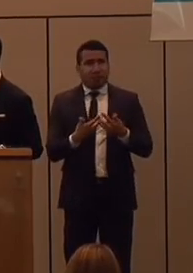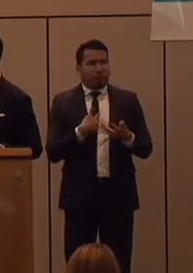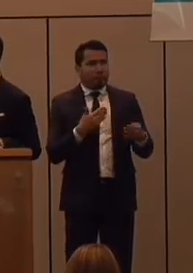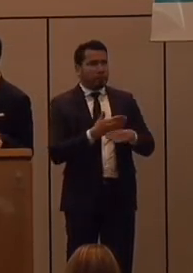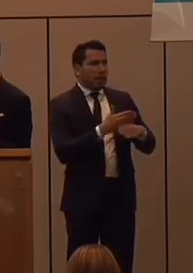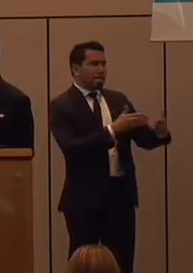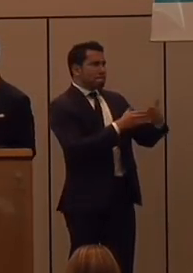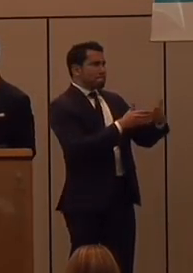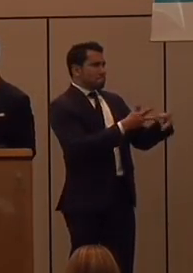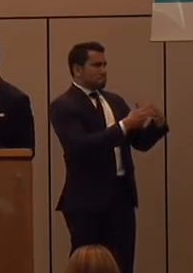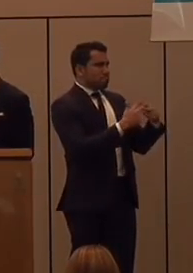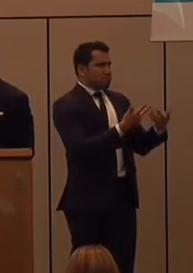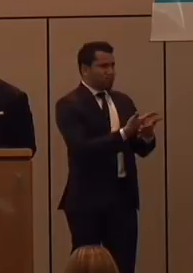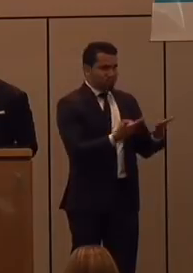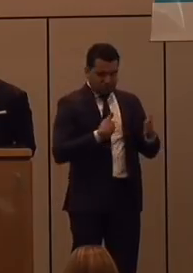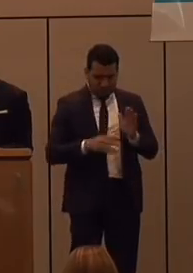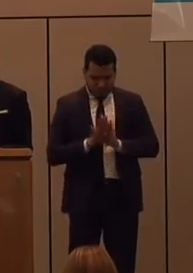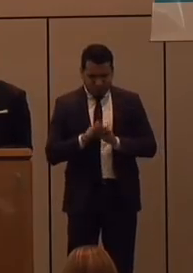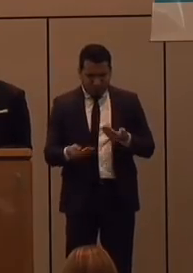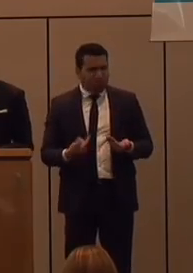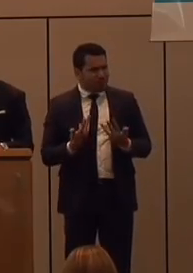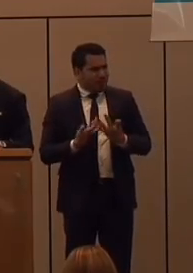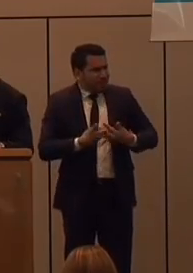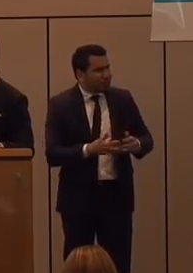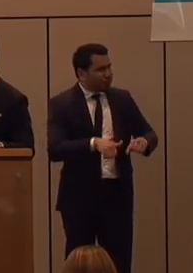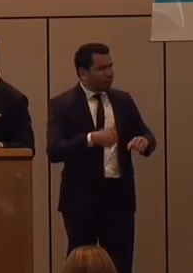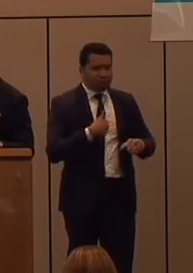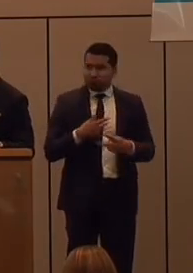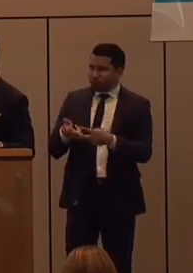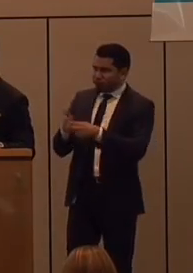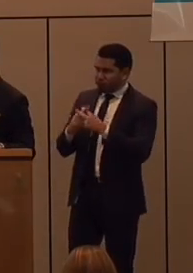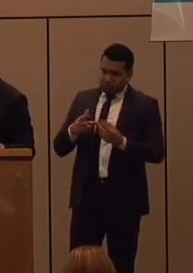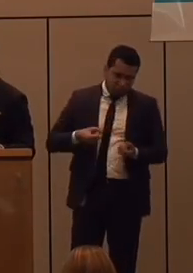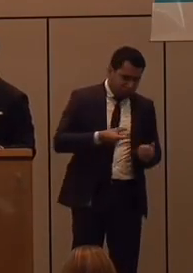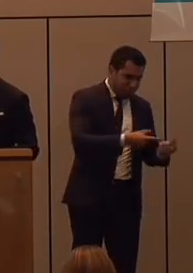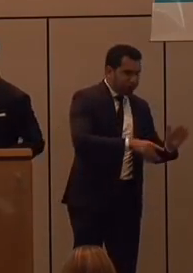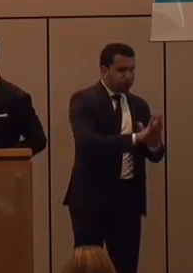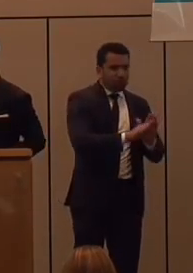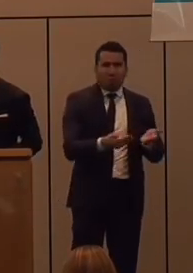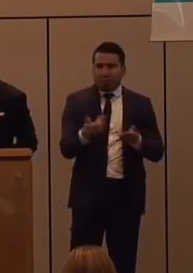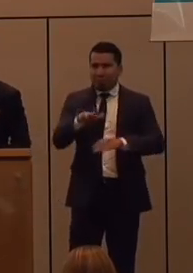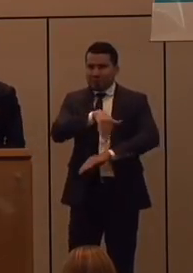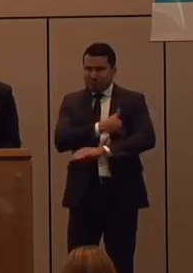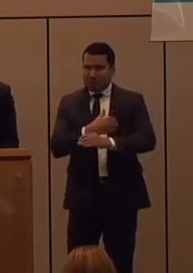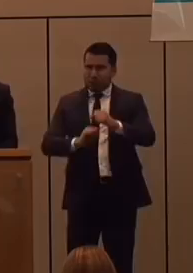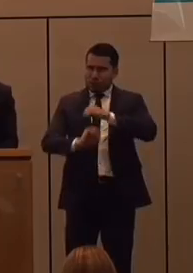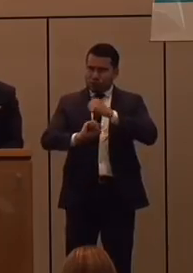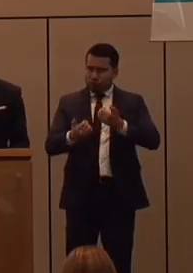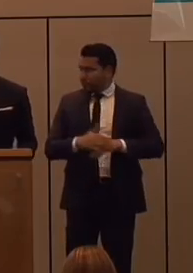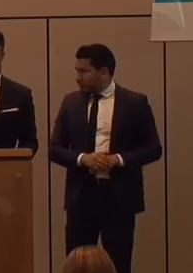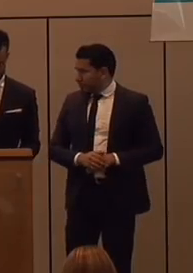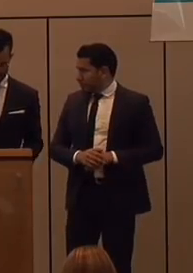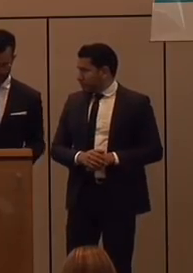financiamiento al crecer como pueden obtener financiamiento por parte de las empresas del grupo o del ministerio también ministra me